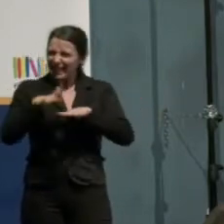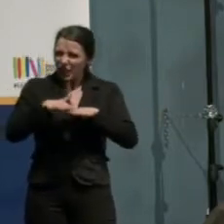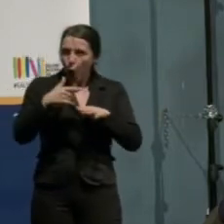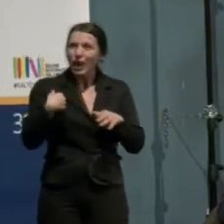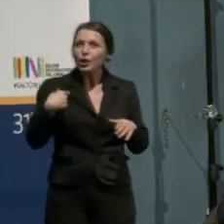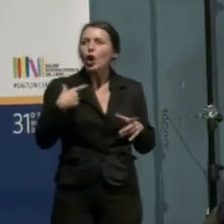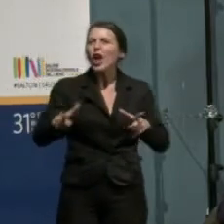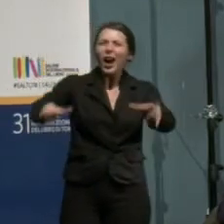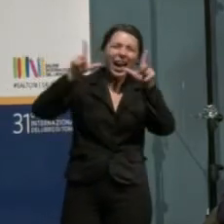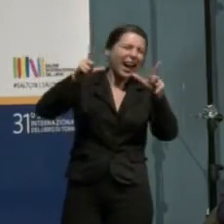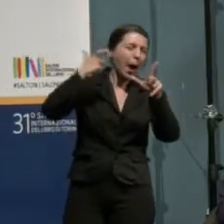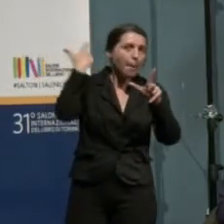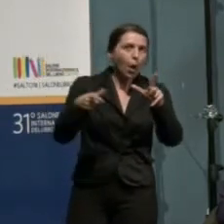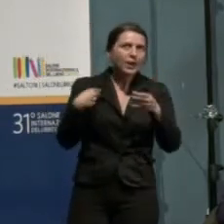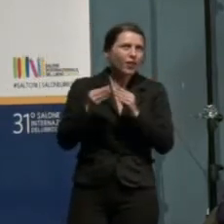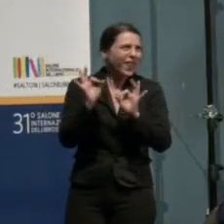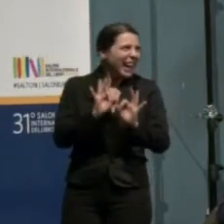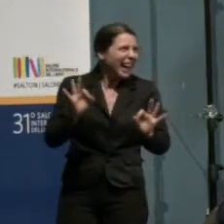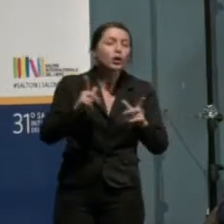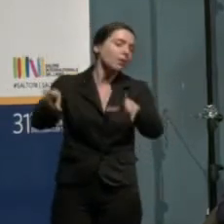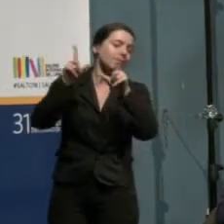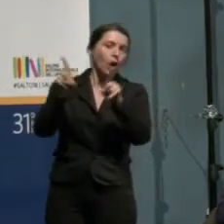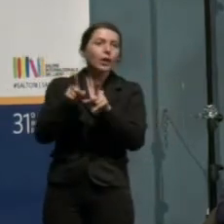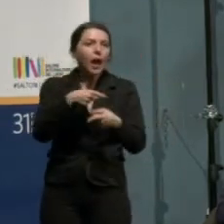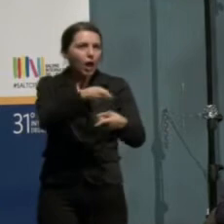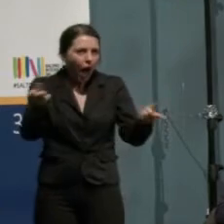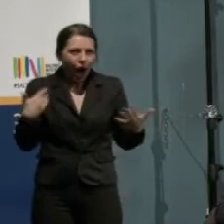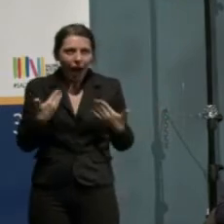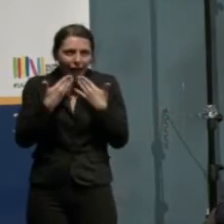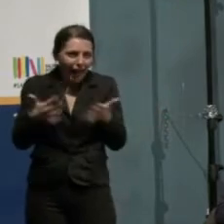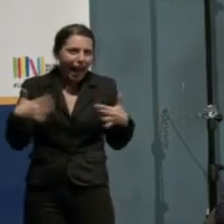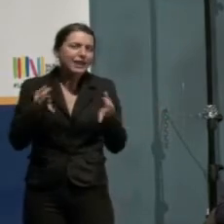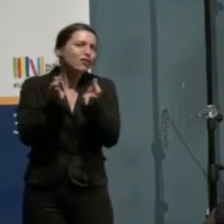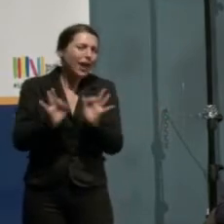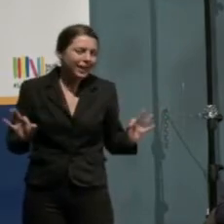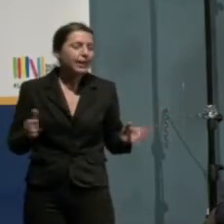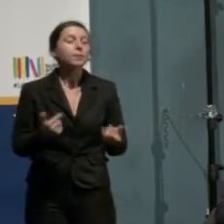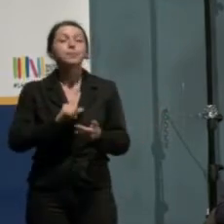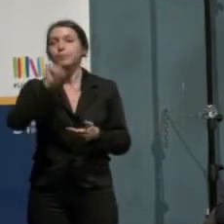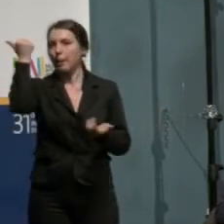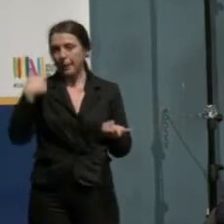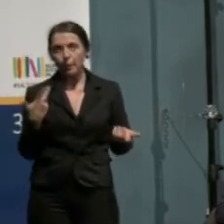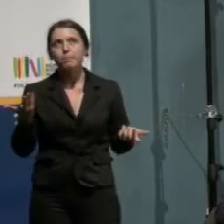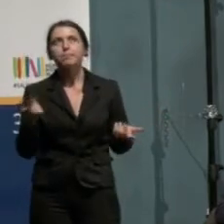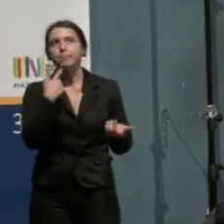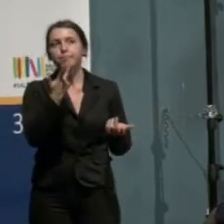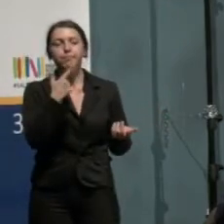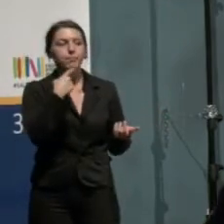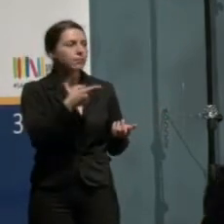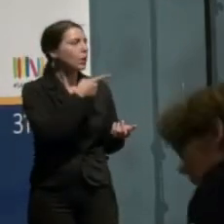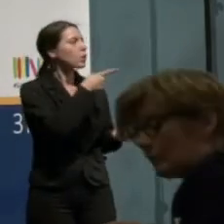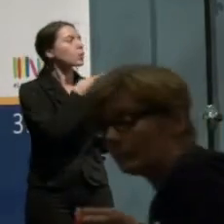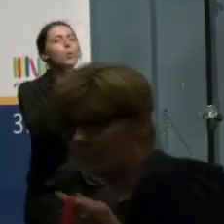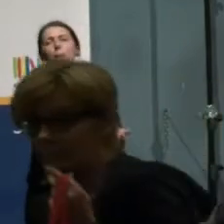che abbiamo fatto e quindi li pareggio senza di tutti molto gentili voglio dire due tre cose 1 l'hai detto tu